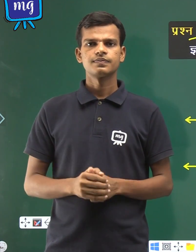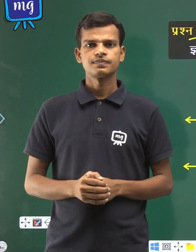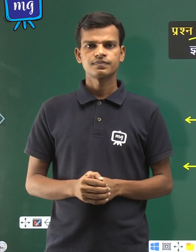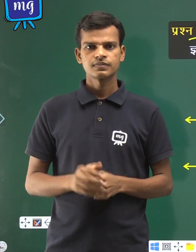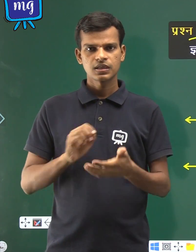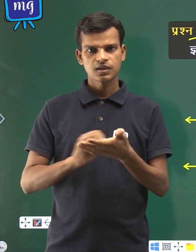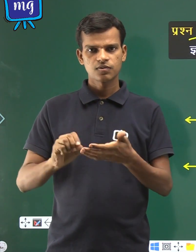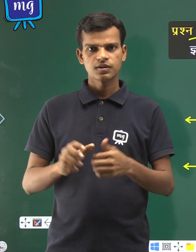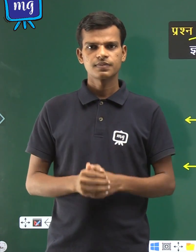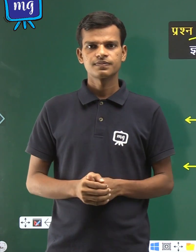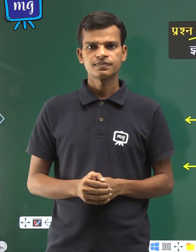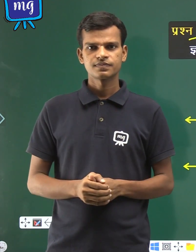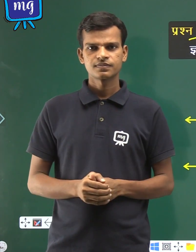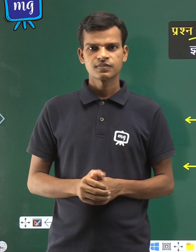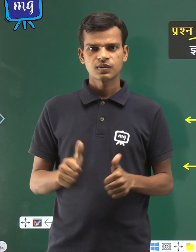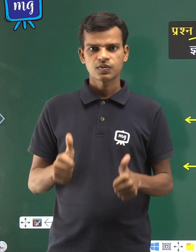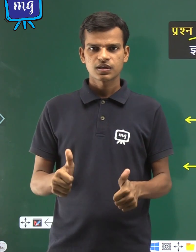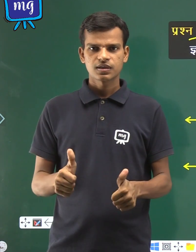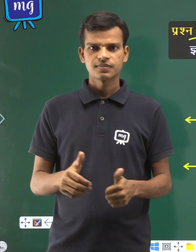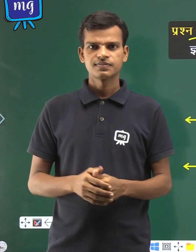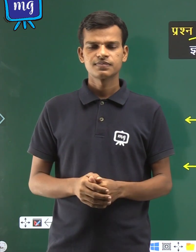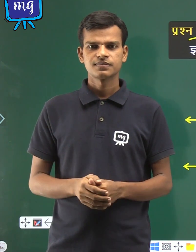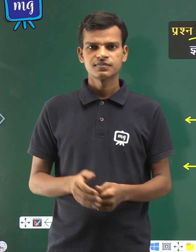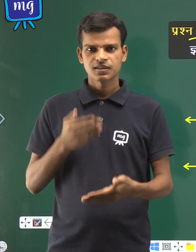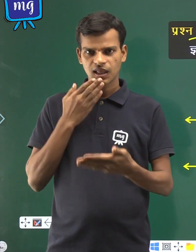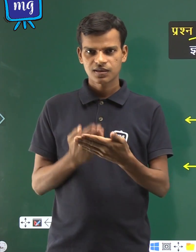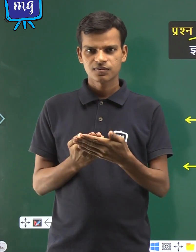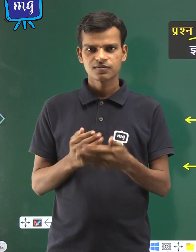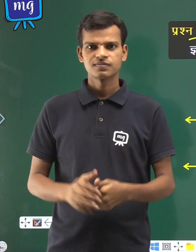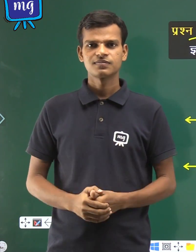कीजिए। लिख लोगे। ओके, थैंक यू।